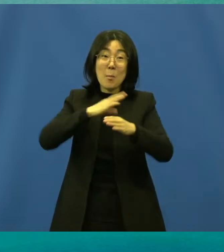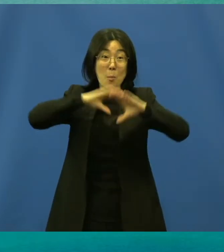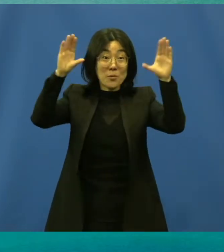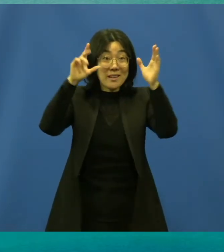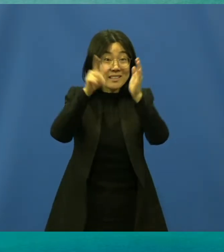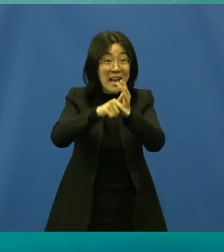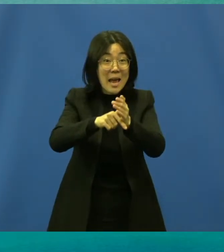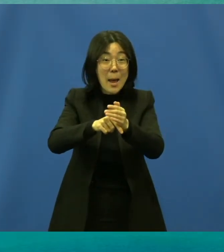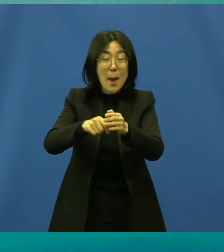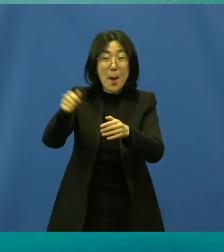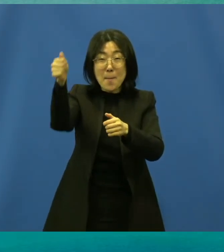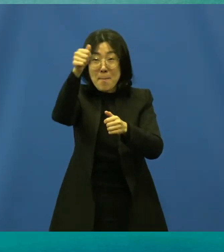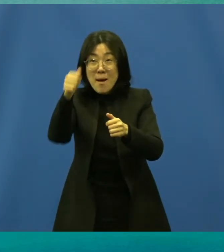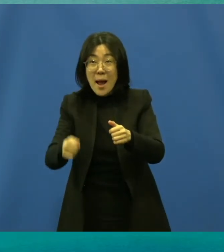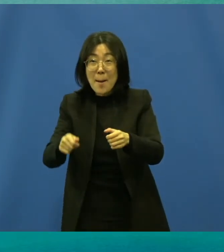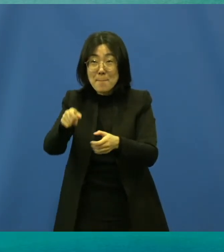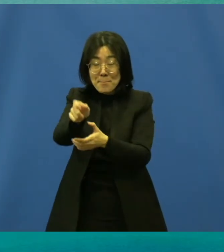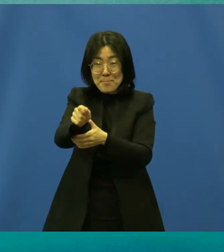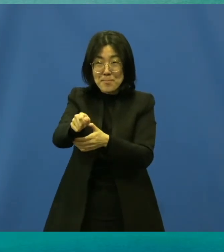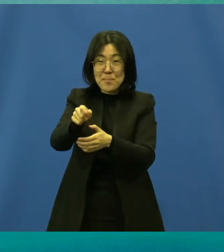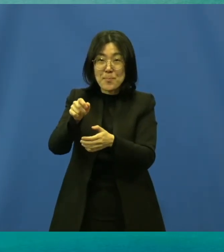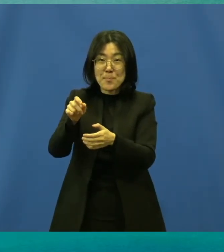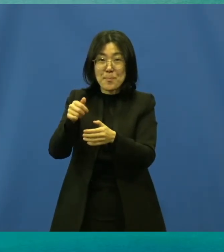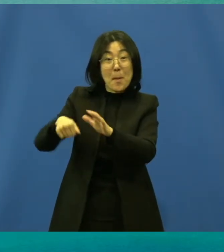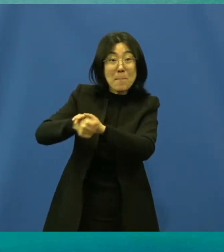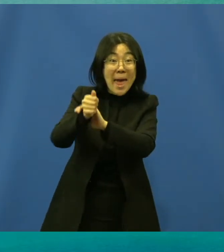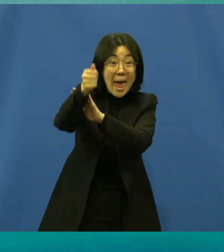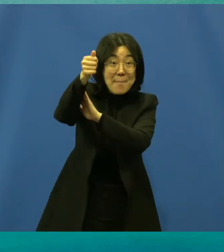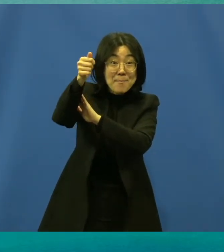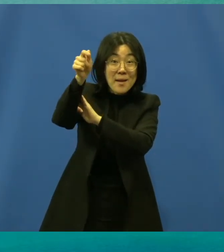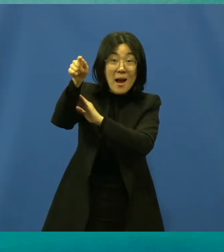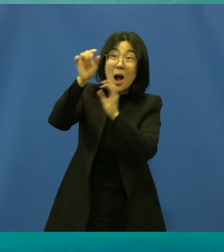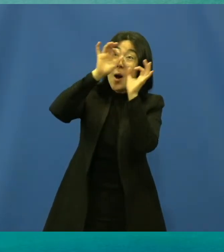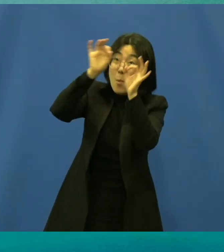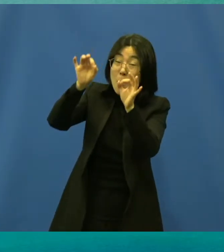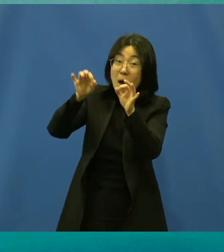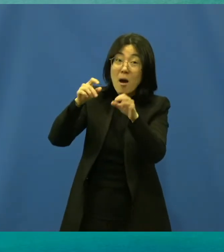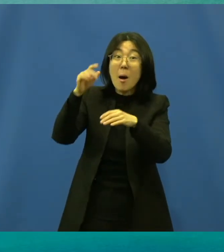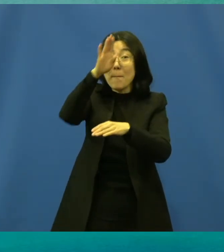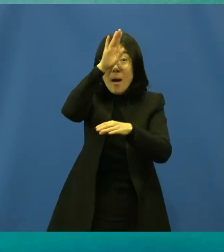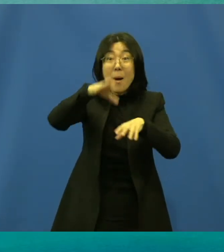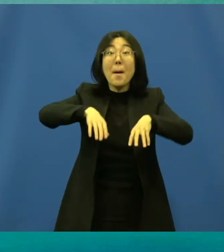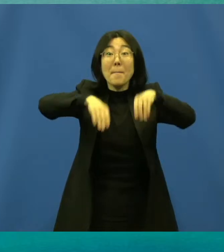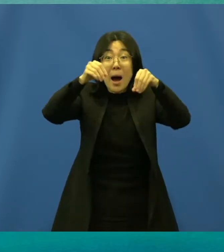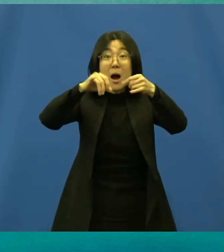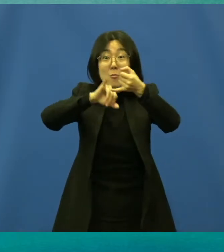그것을 한번 쳐다보기만 해도 낫는다고 했습니다. 그래도 안 쳐다봅니다.